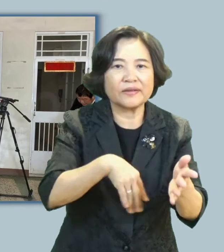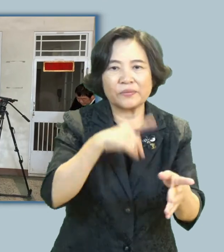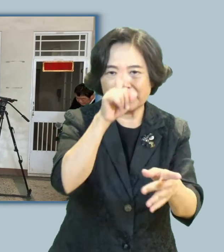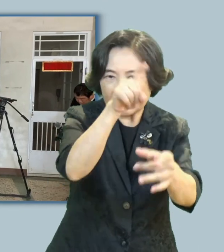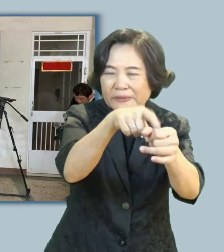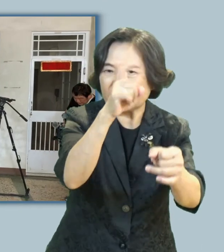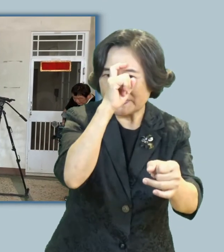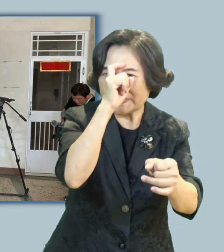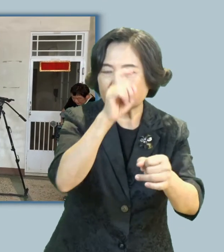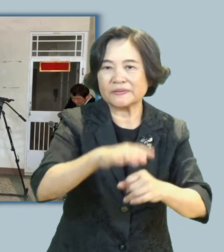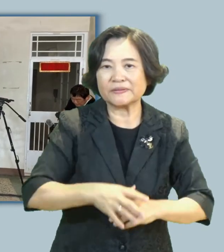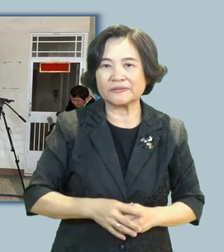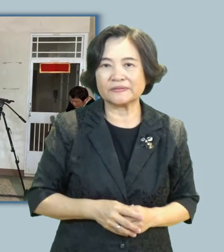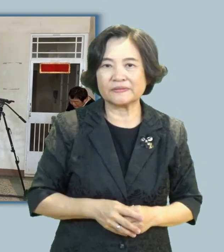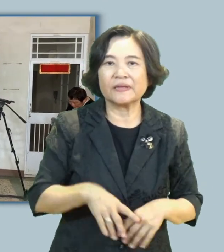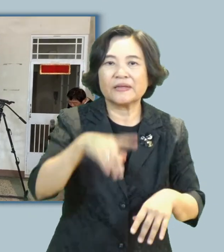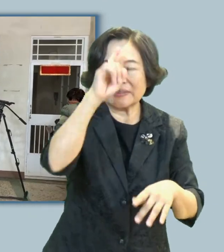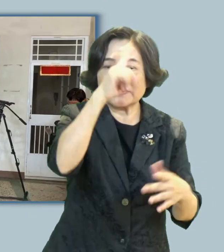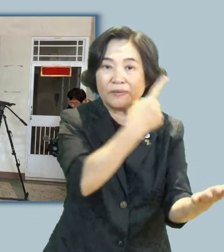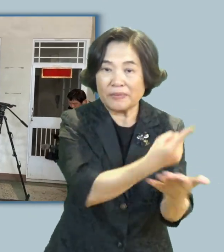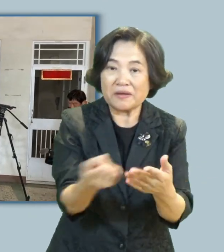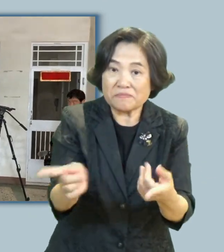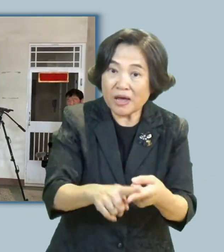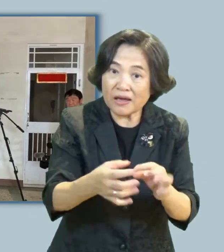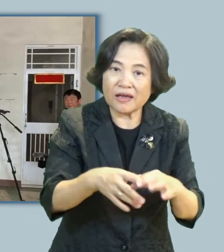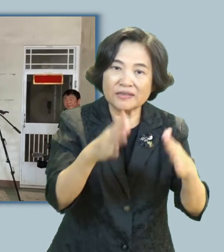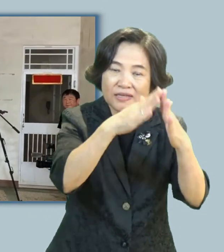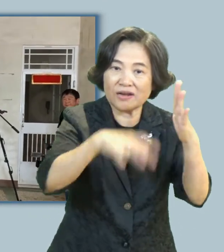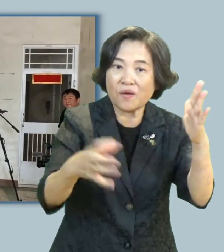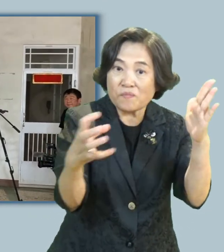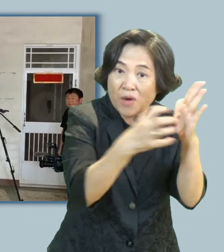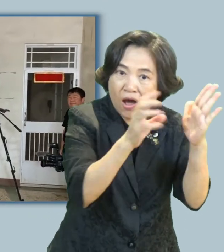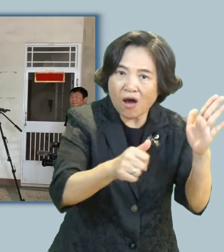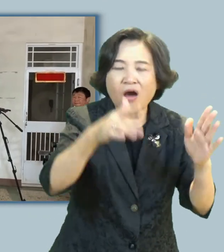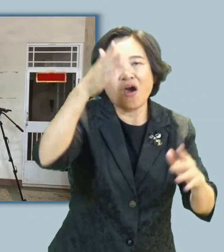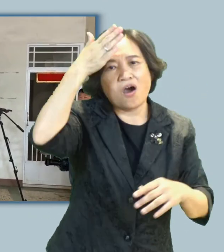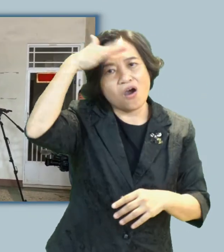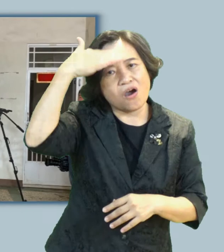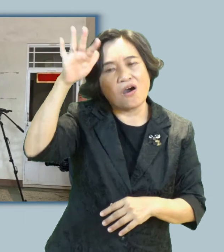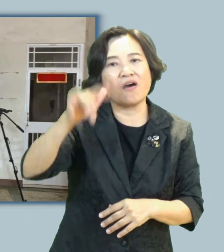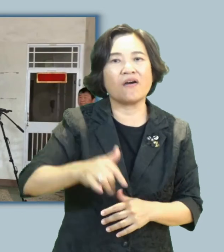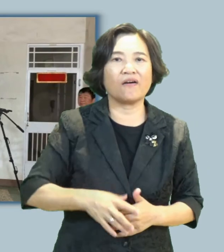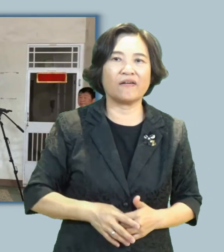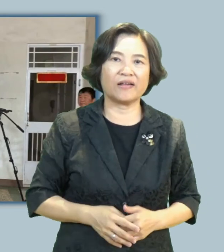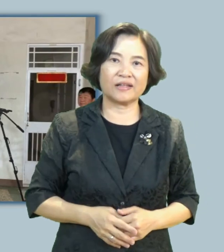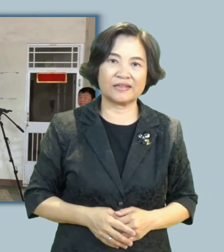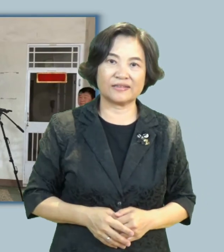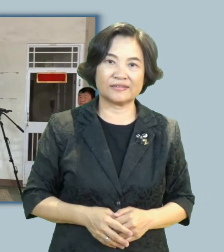愿景。他希望全乡的乡民备而不用。